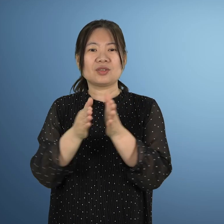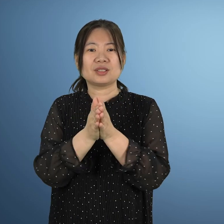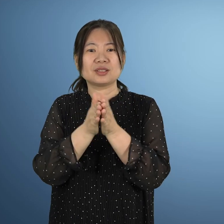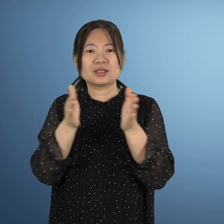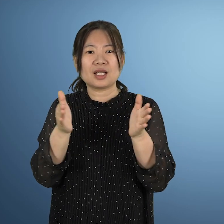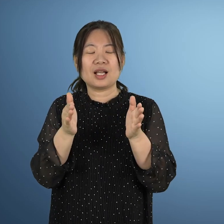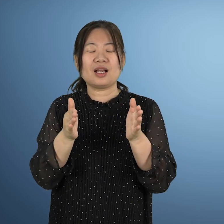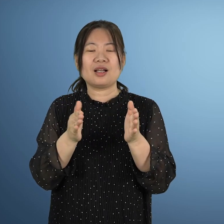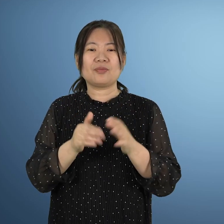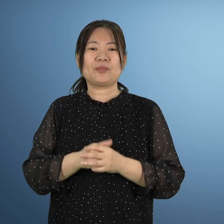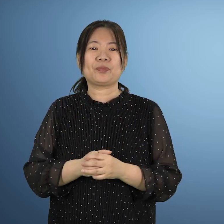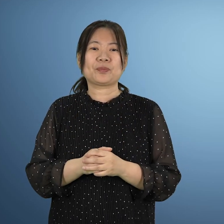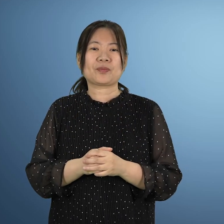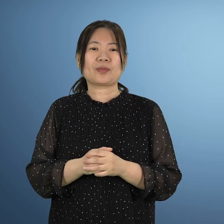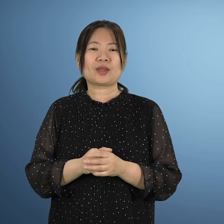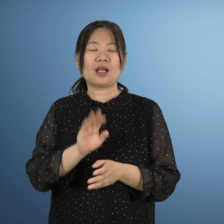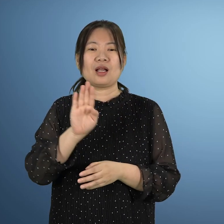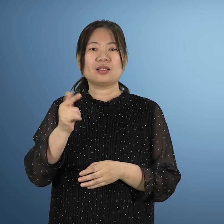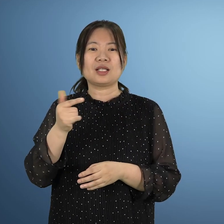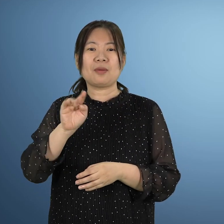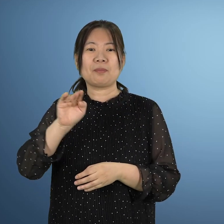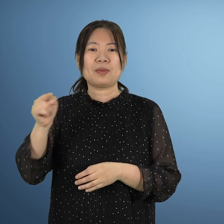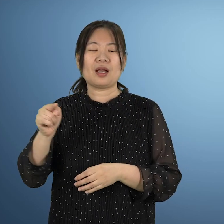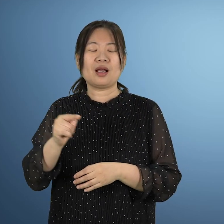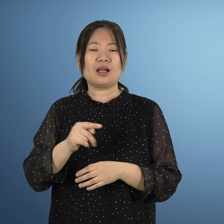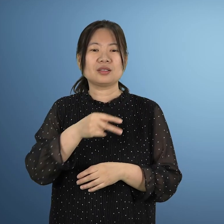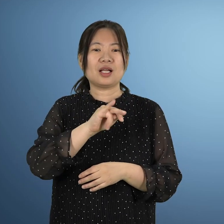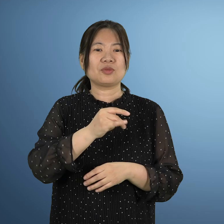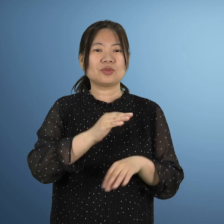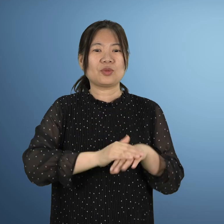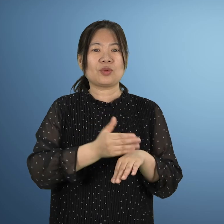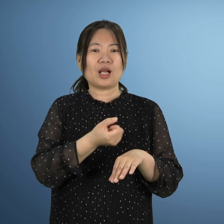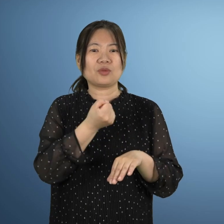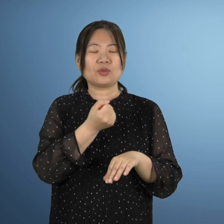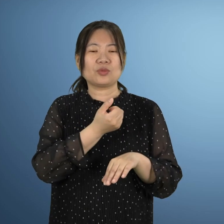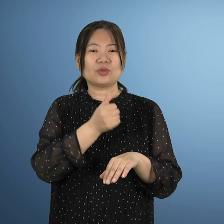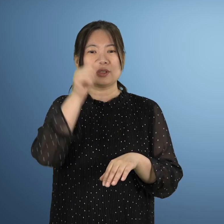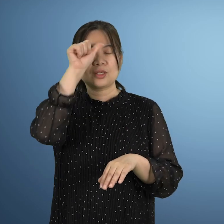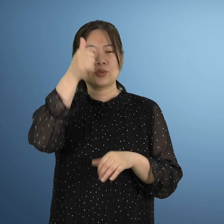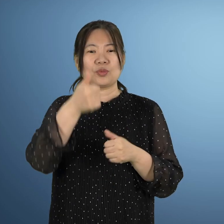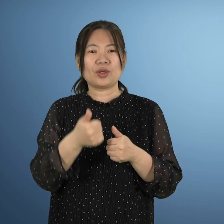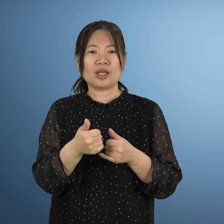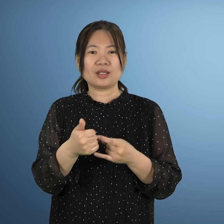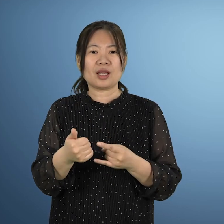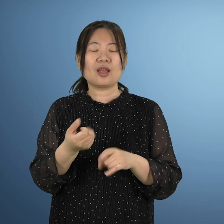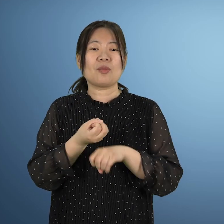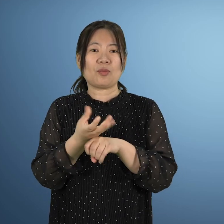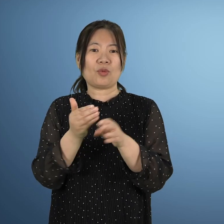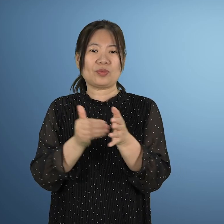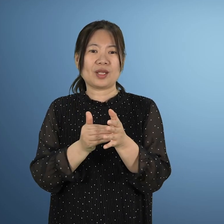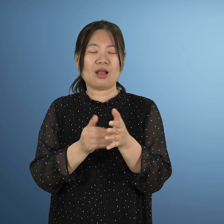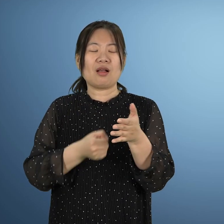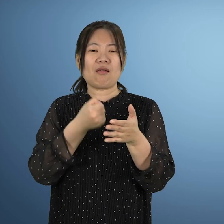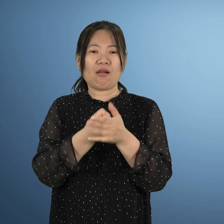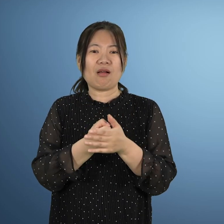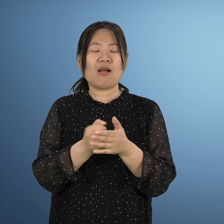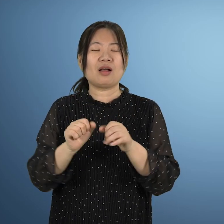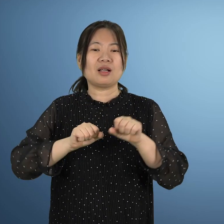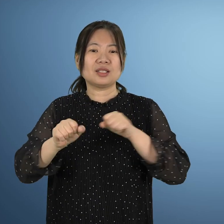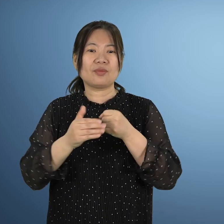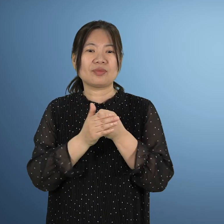시작. 이를 실행하여 바나바와 사울의 손으로 장로들에게 보내니라. 작정하고 실행해서 보낸